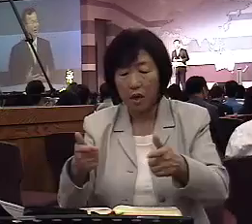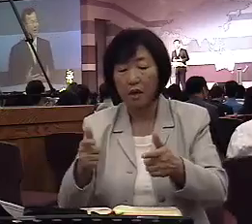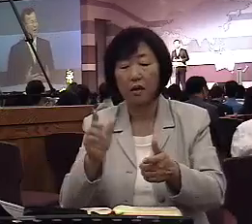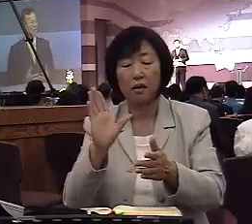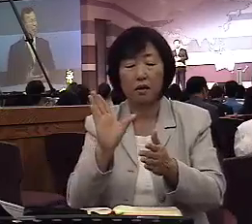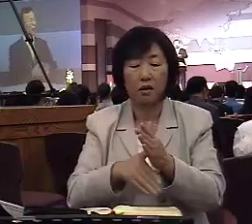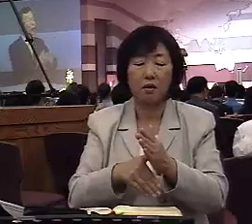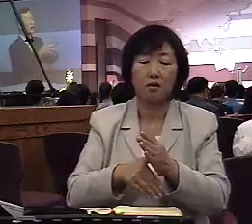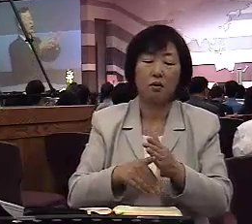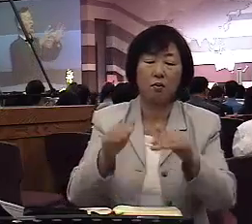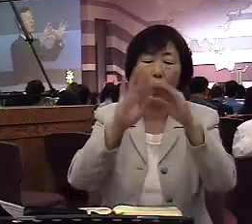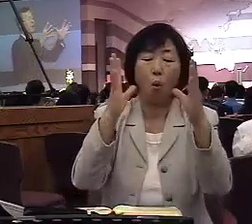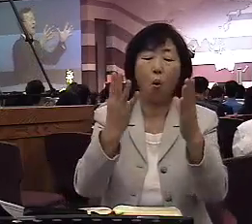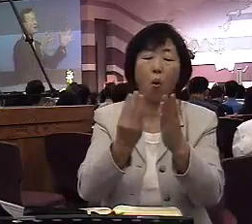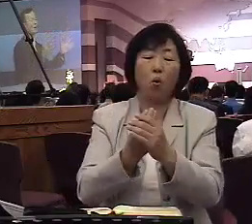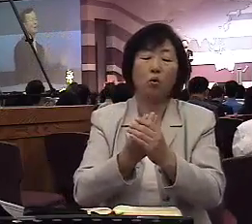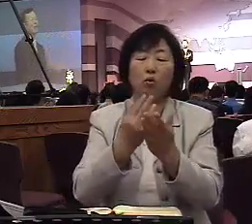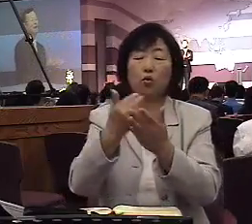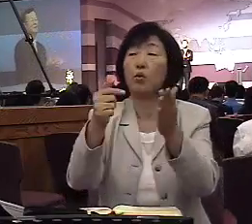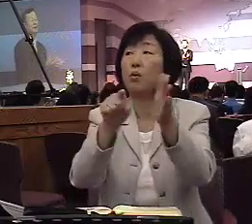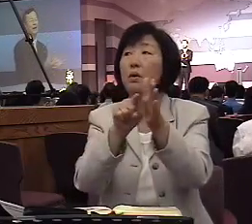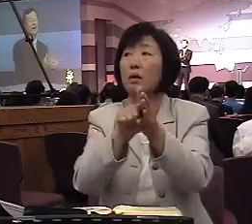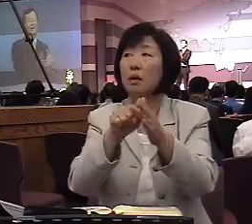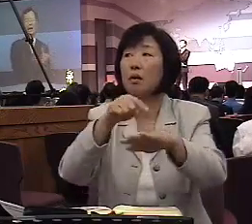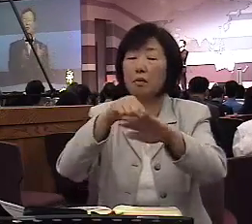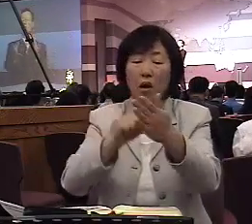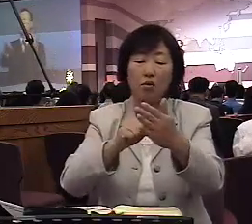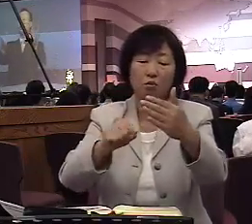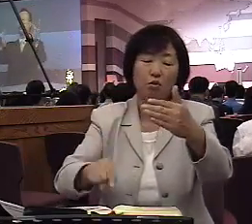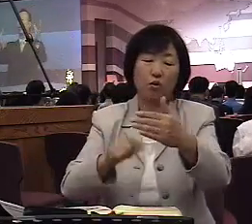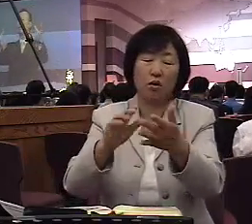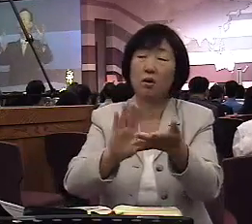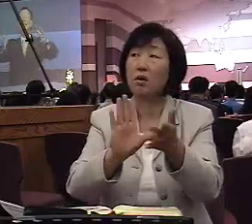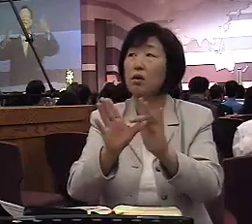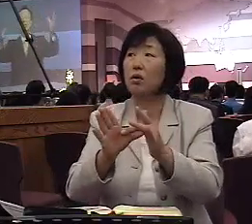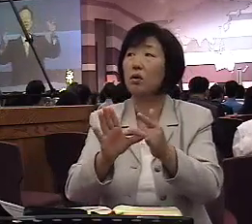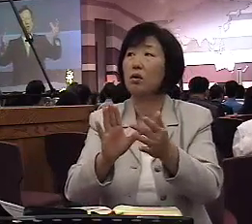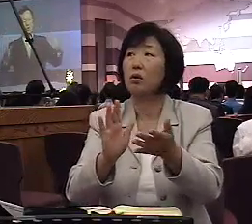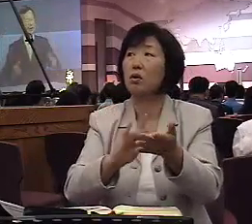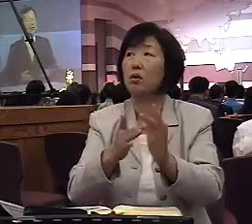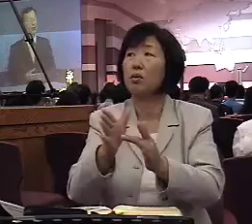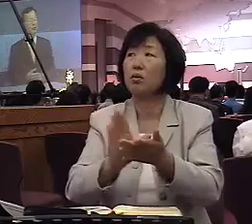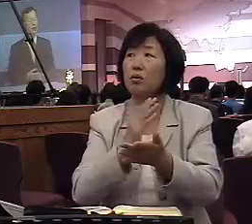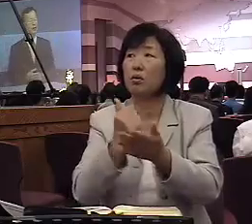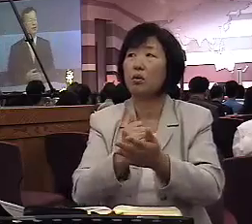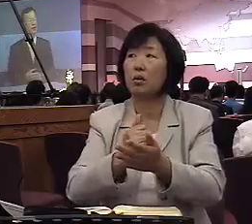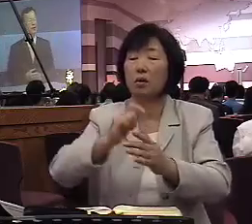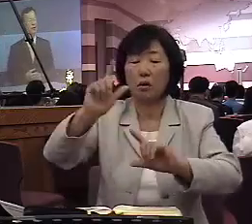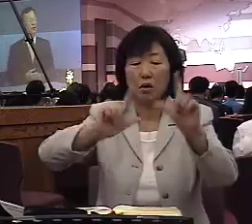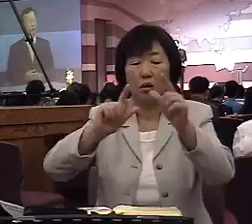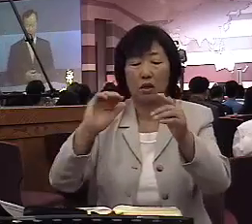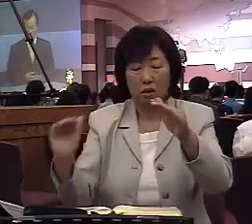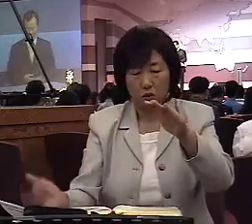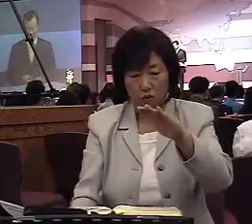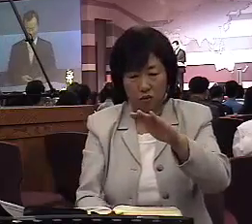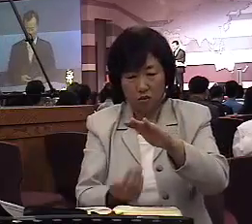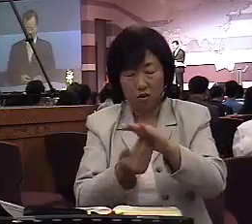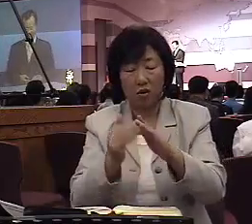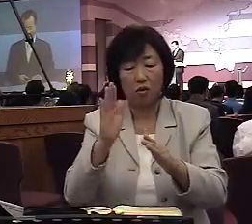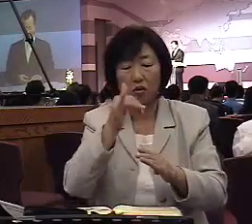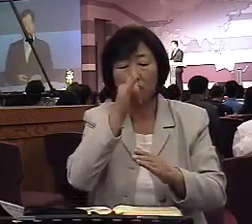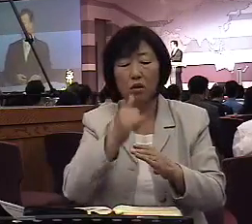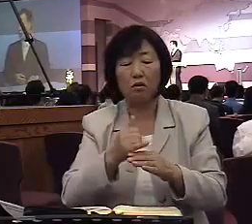때에 모든 주님의 백성들 마음속에 예수 그리스도의 형상이 이루어질 수 있다는 것이에요.